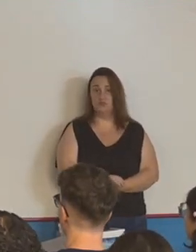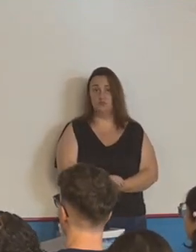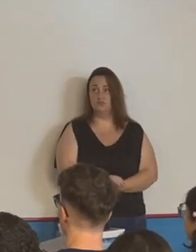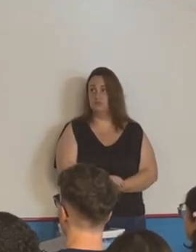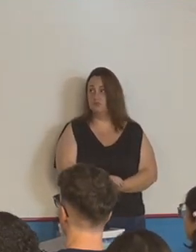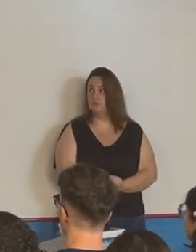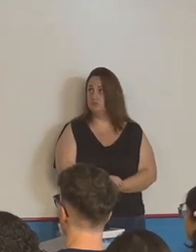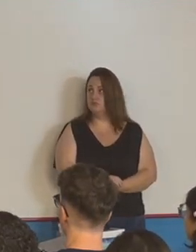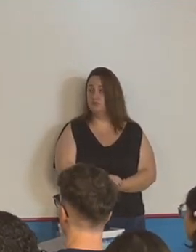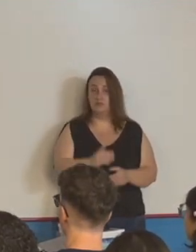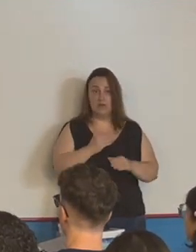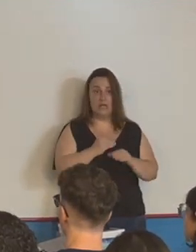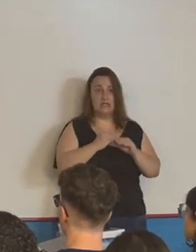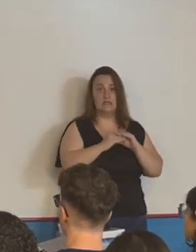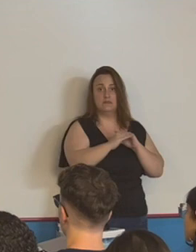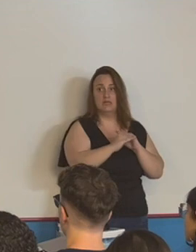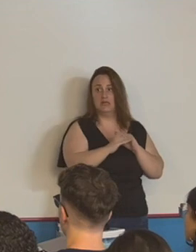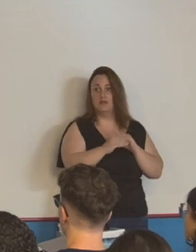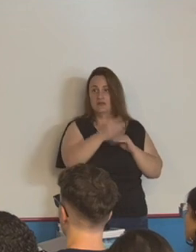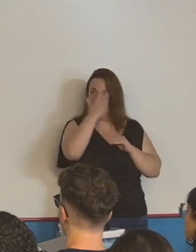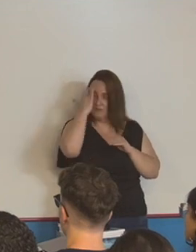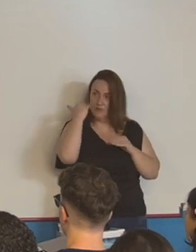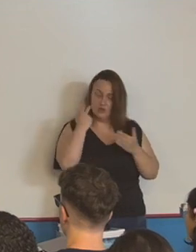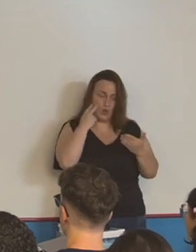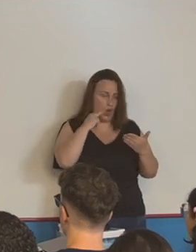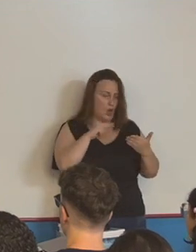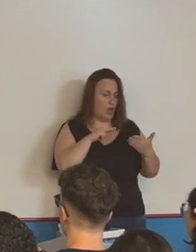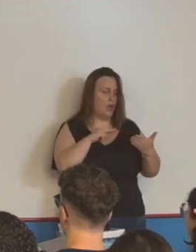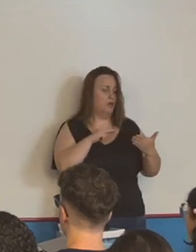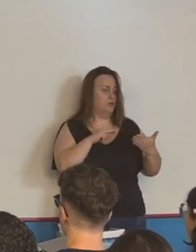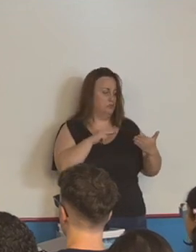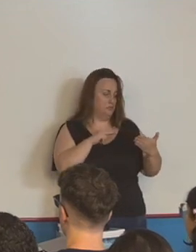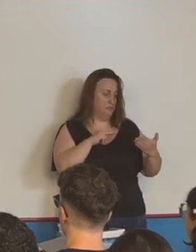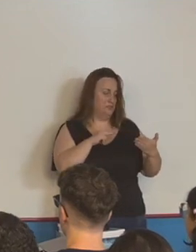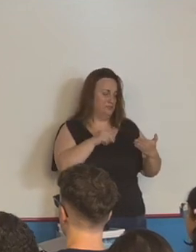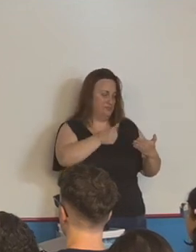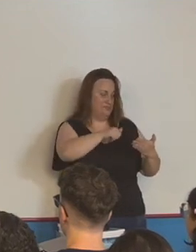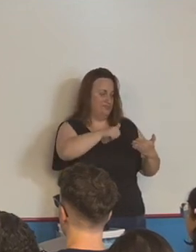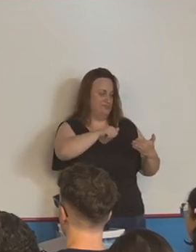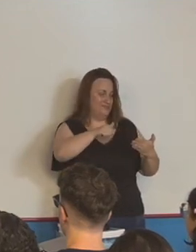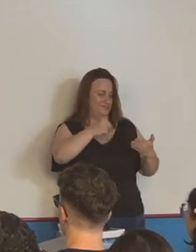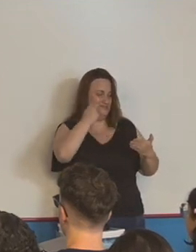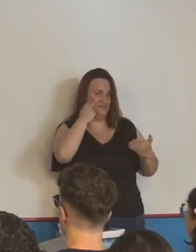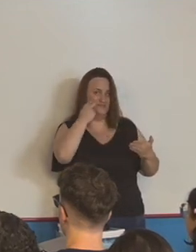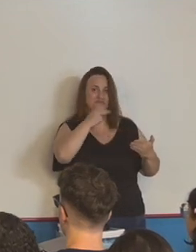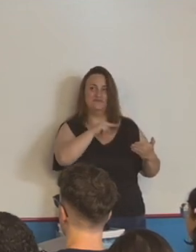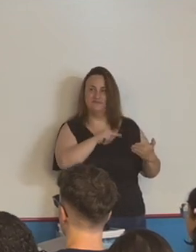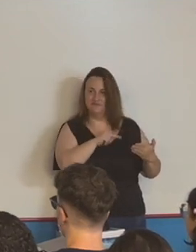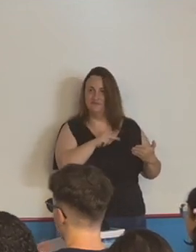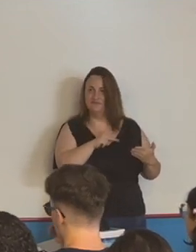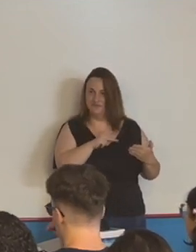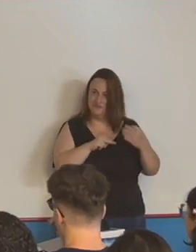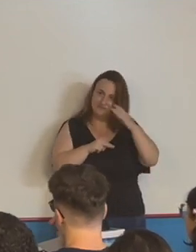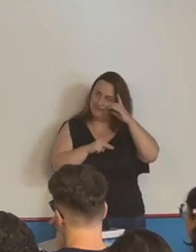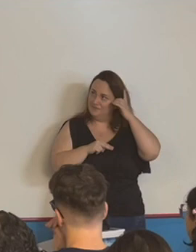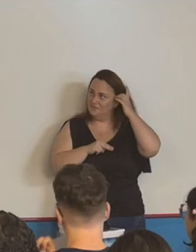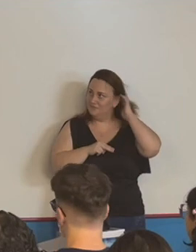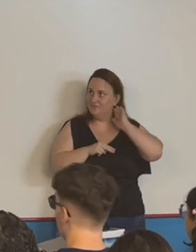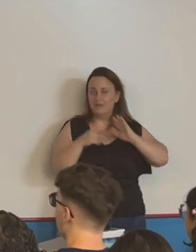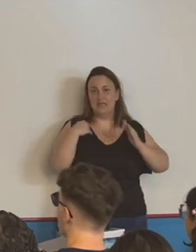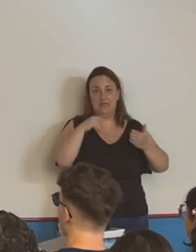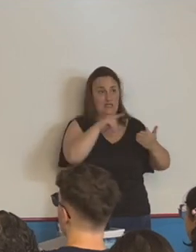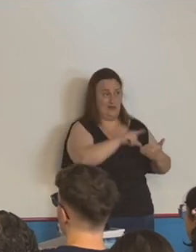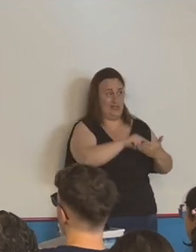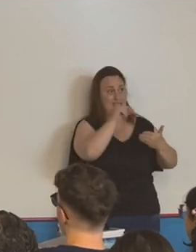de mandar. Você mandava o seu trabalho, essas pessoas já que estavam ali de jurado já olhavam o seu trabalho. Se você fosse selecionado, era uma